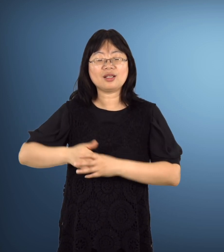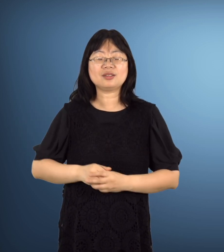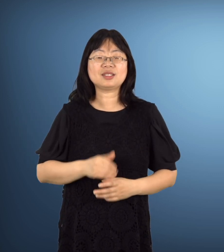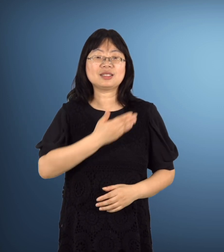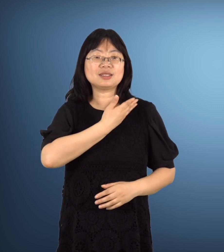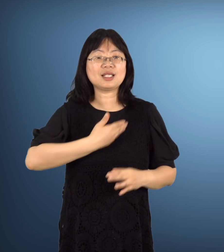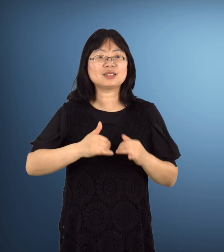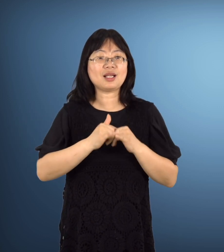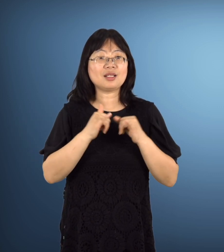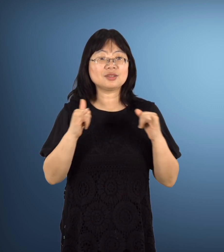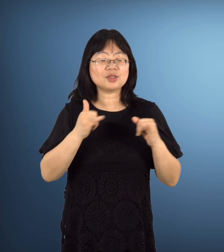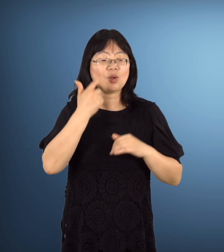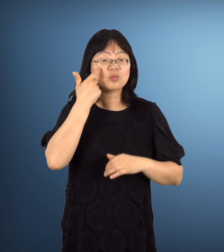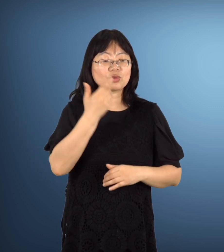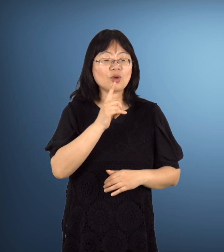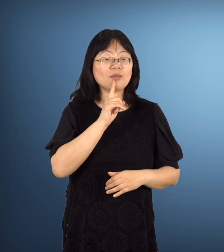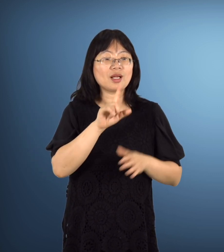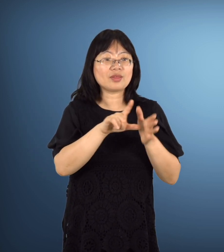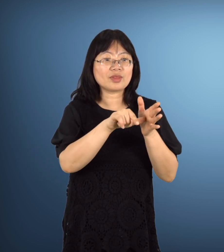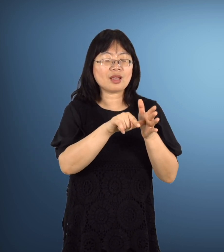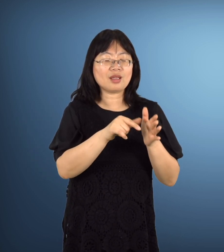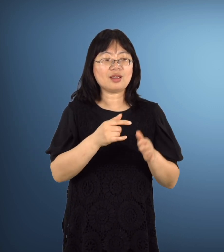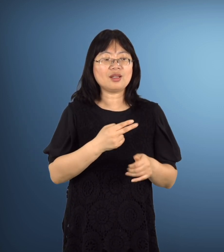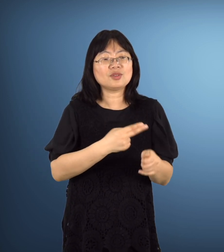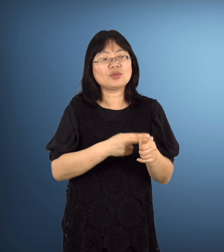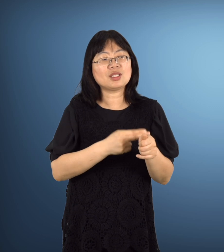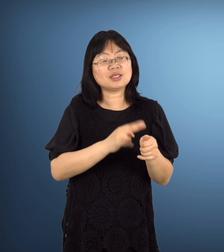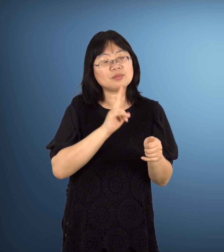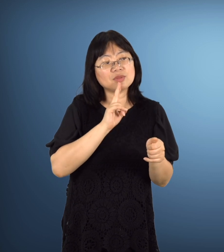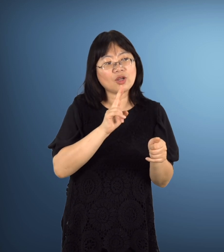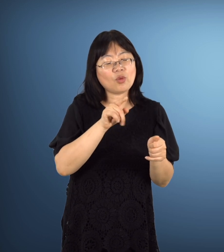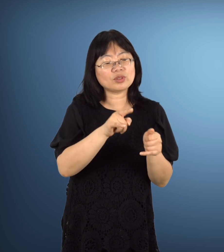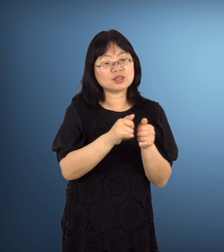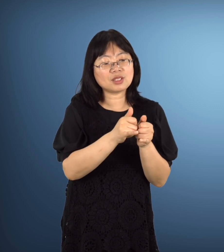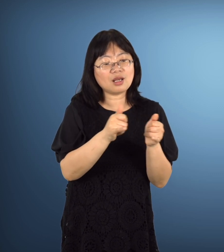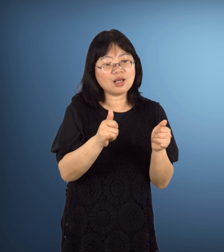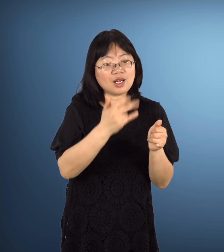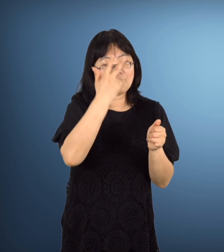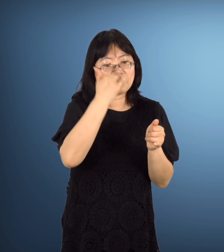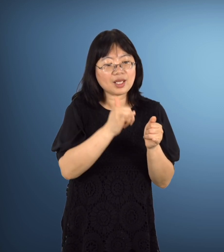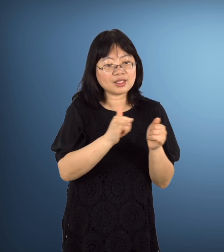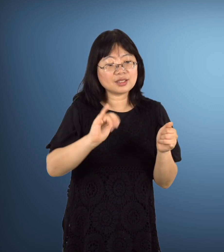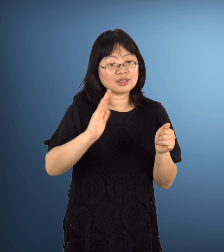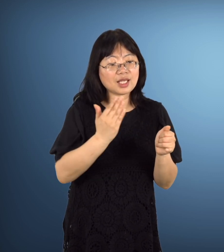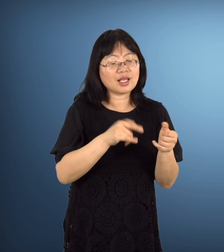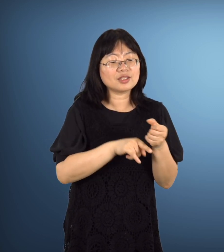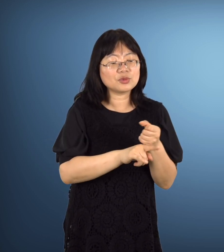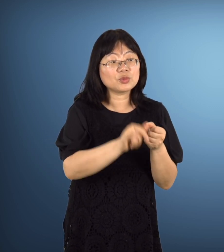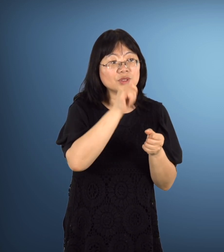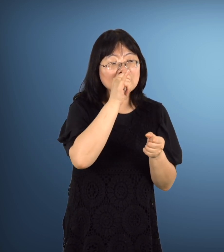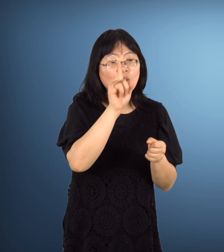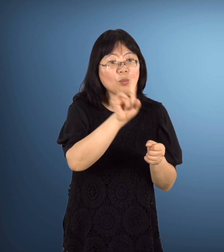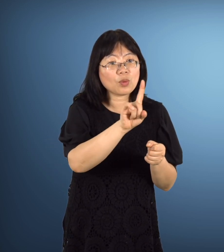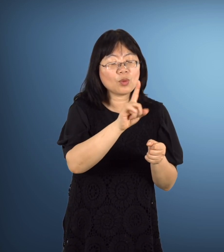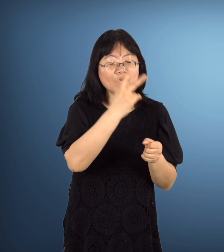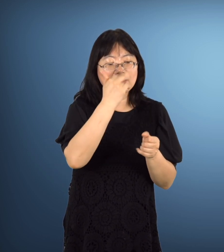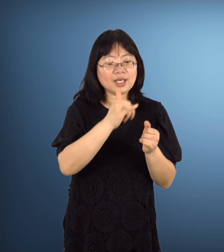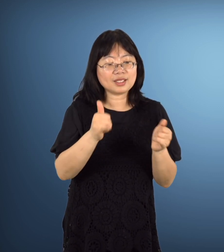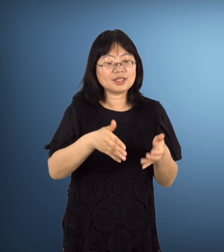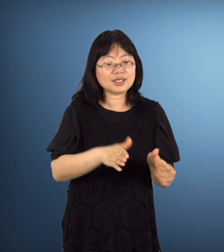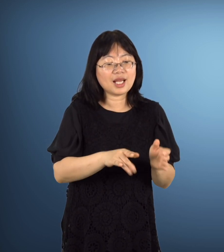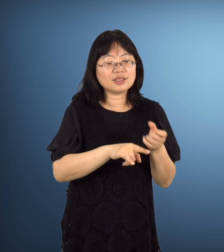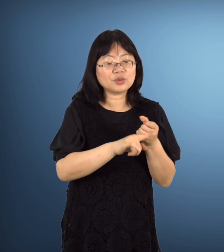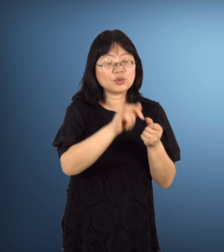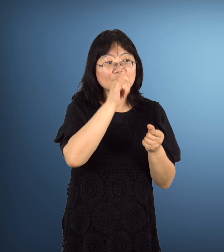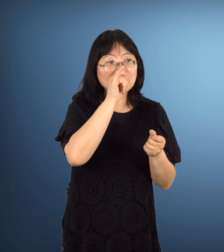자, 제자들이 물어 이르되 랍비여, 이 사람이 맹인이 된 것이, 맹인으로 난